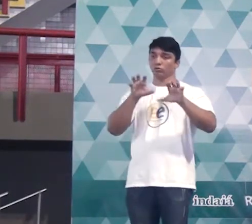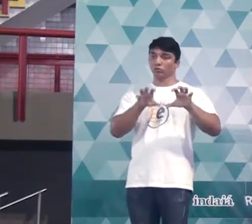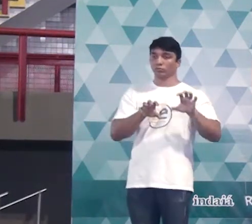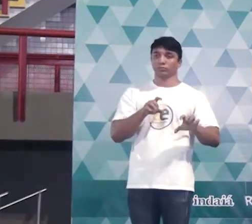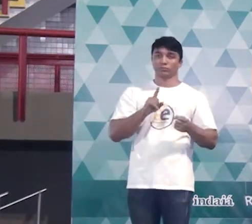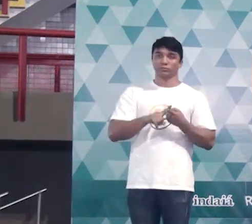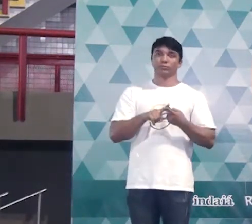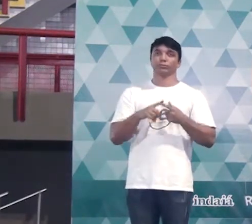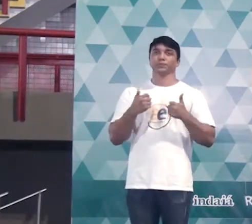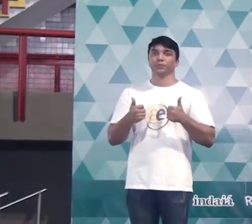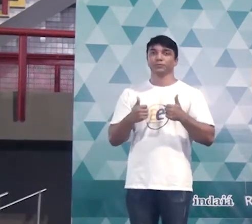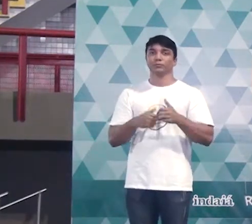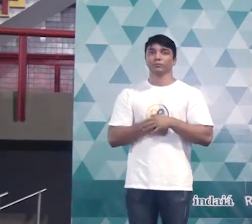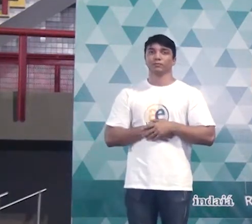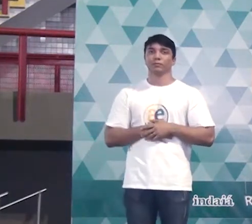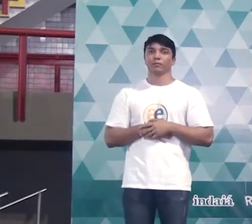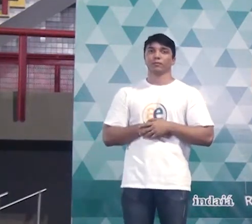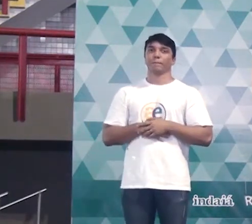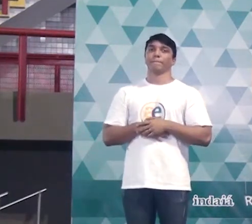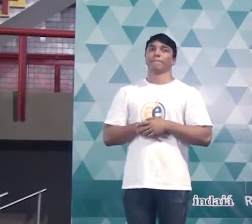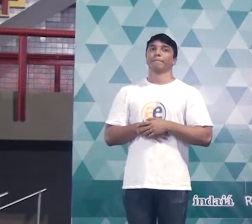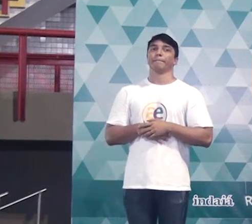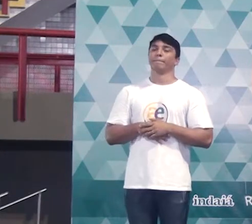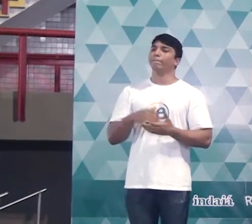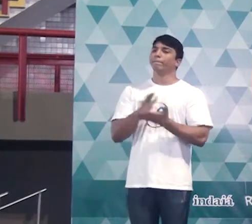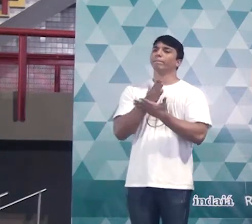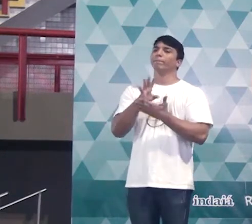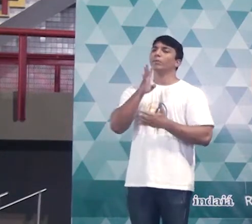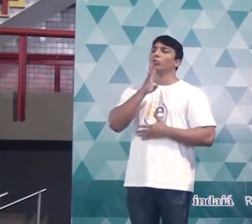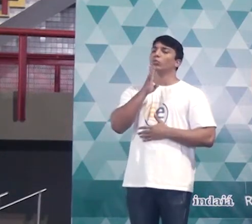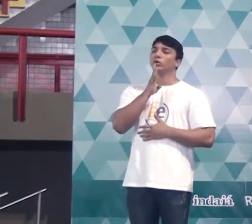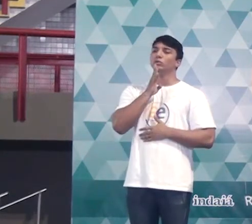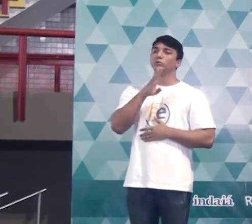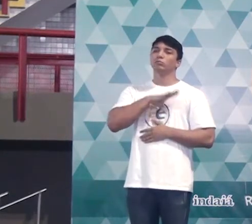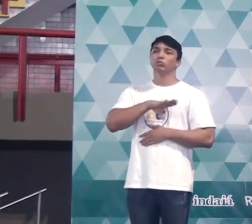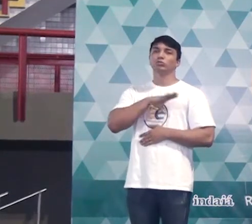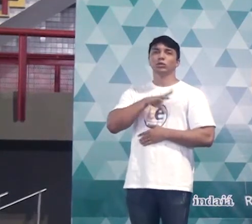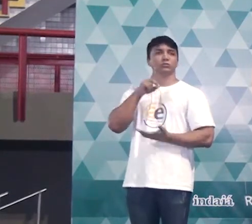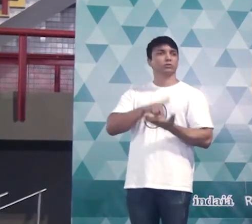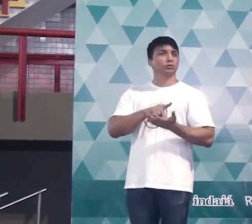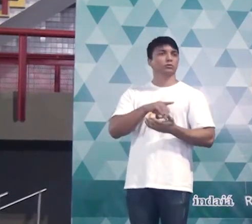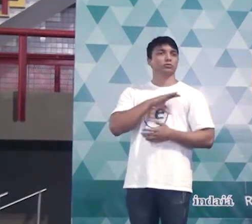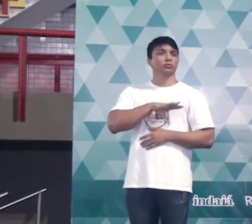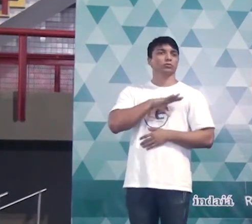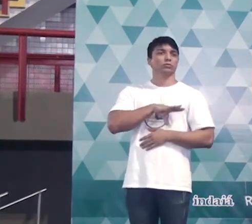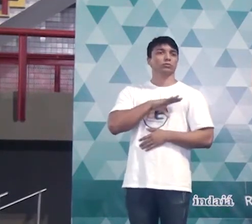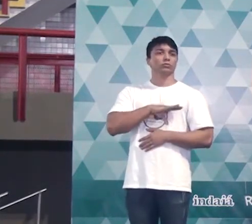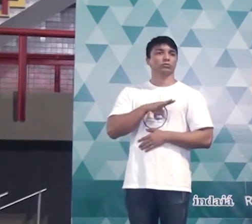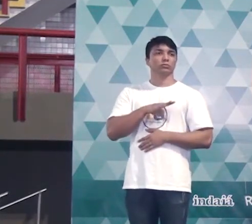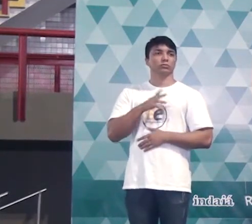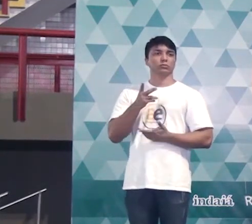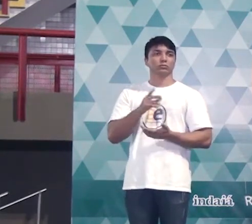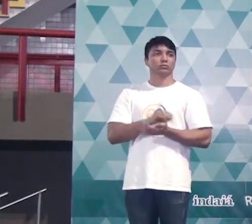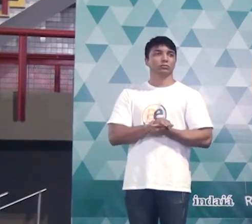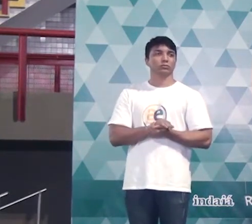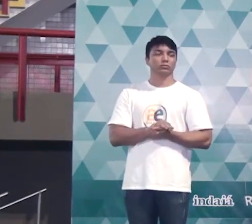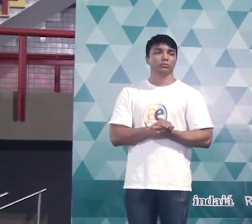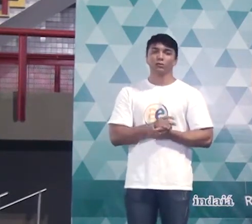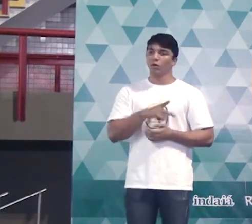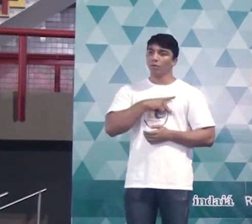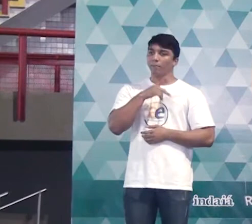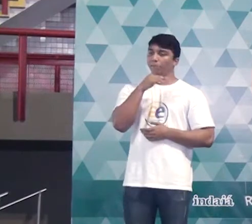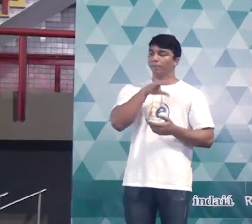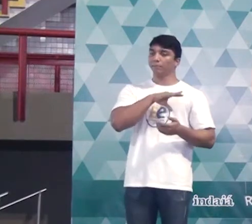bem? Tudo bem. Alguém aqui conhece algum português? Não. Alguém que é de Portugal? Olha como tem gente que